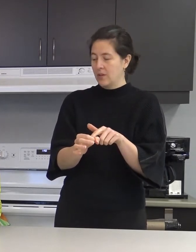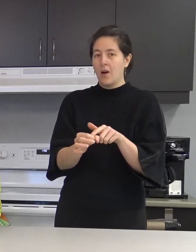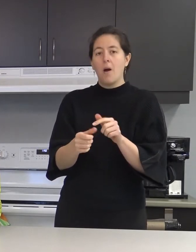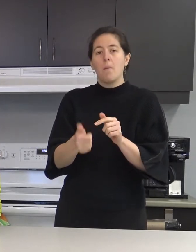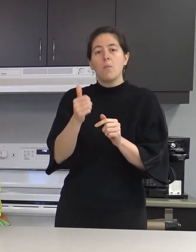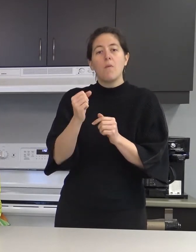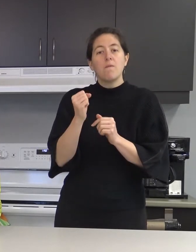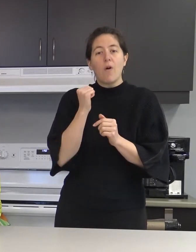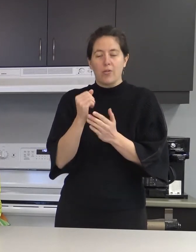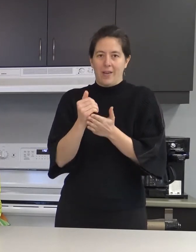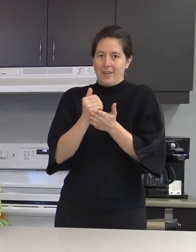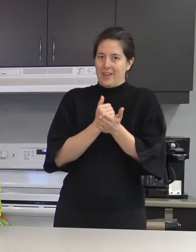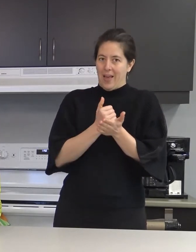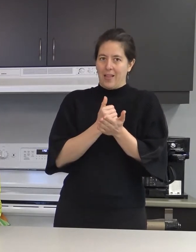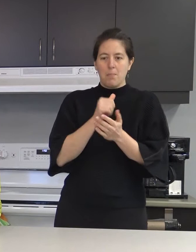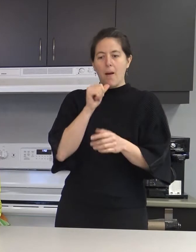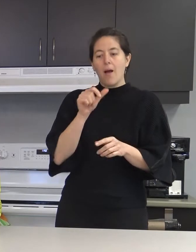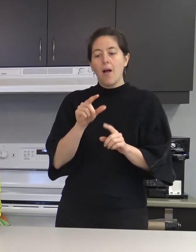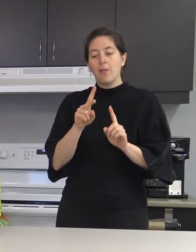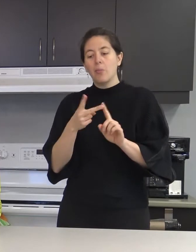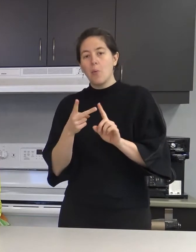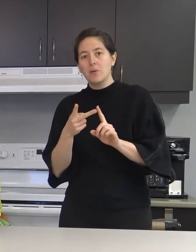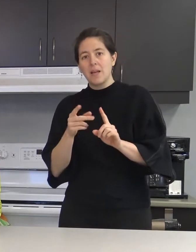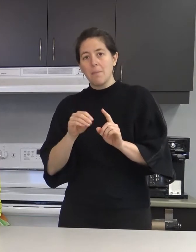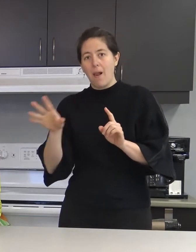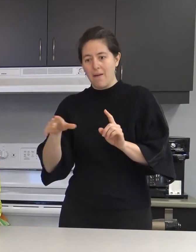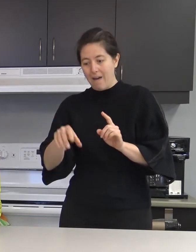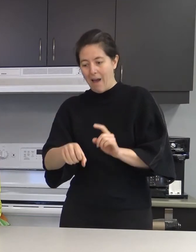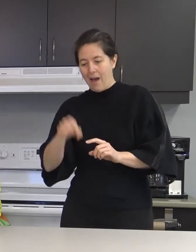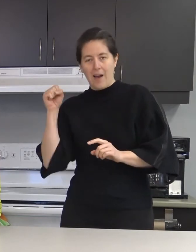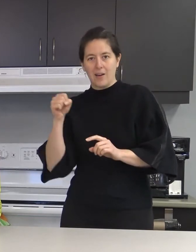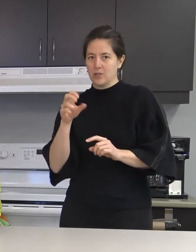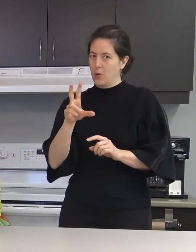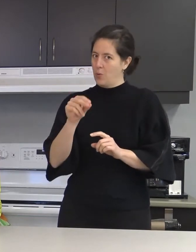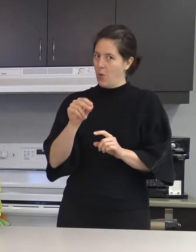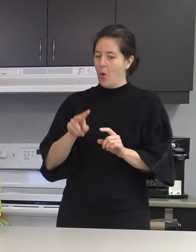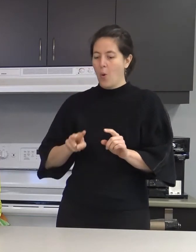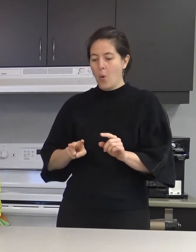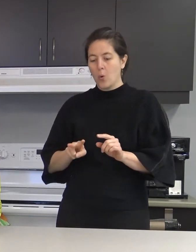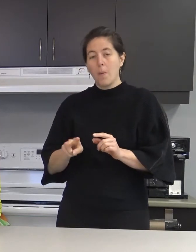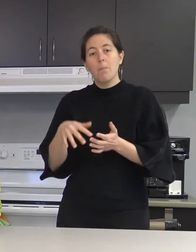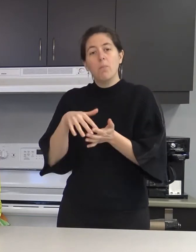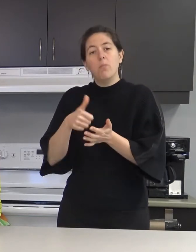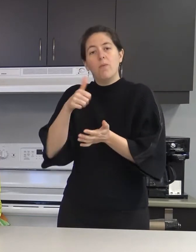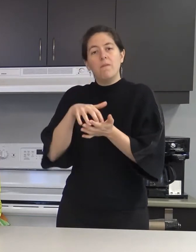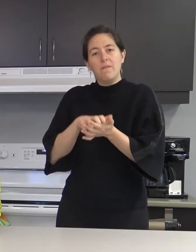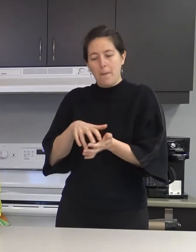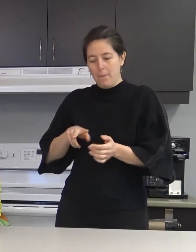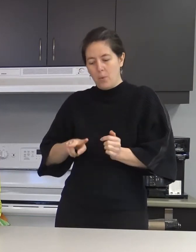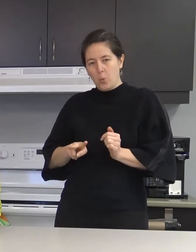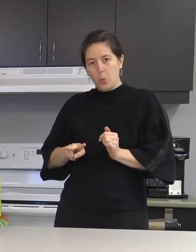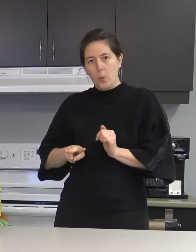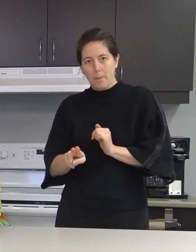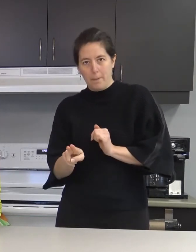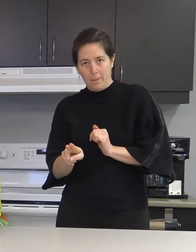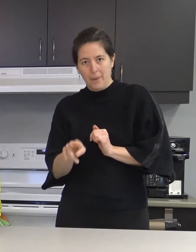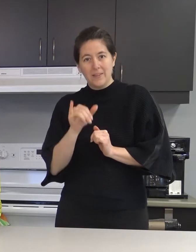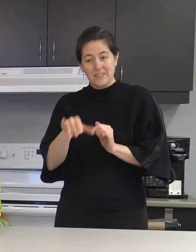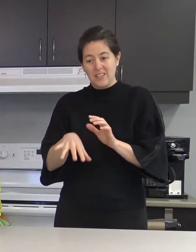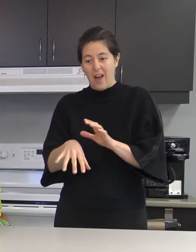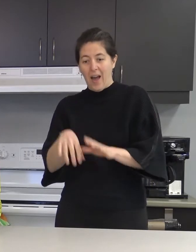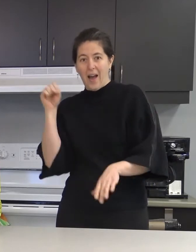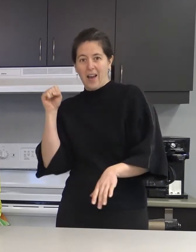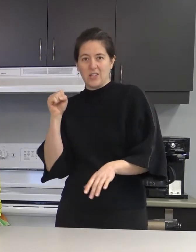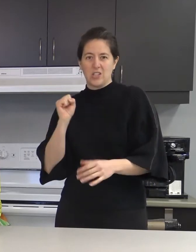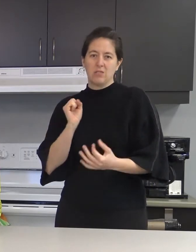la plus forte sans arracher. Je vais couper à la base de la plus faible parce que si on arrache, ça